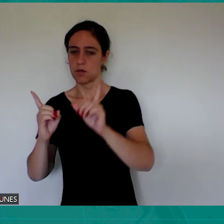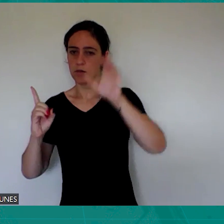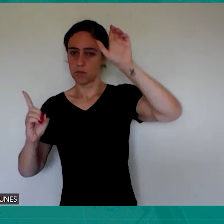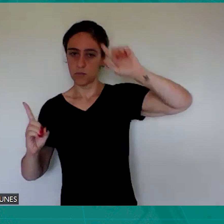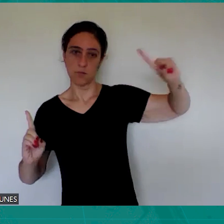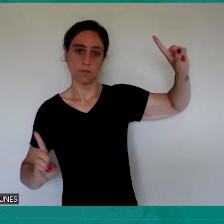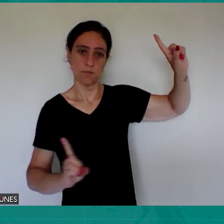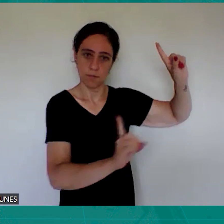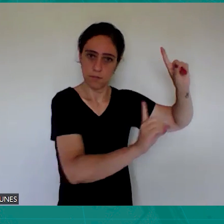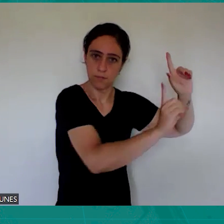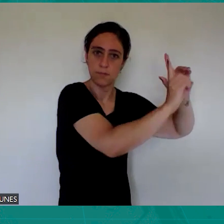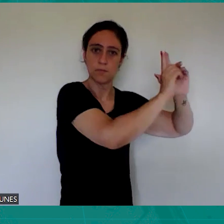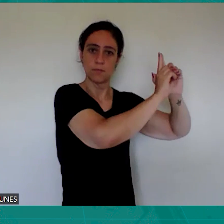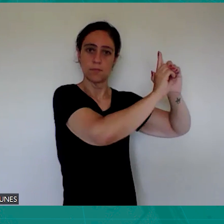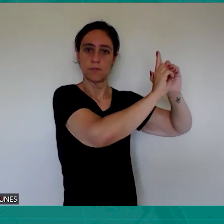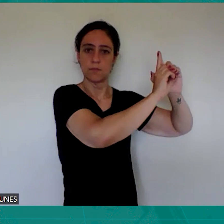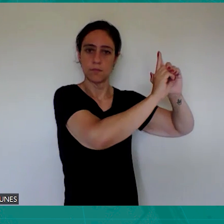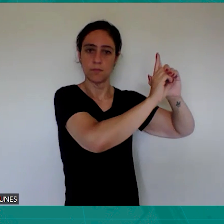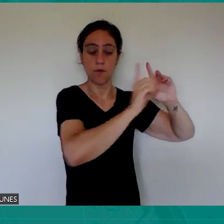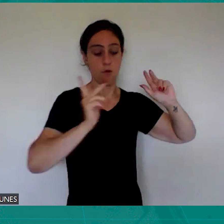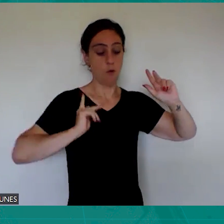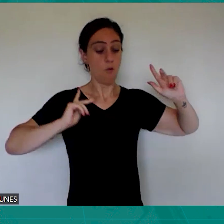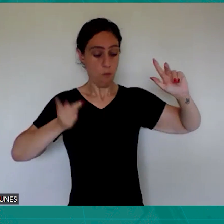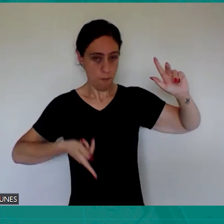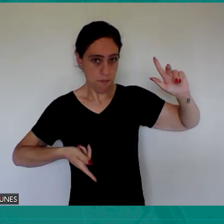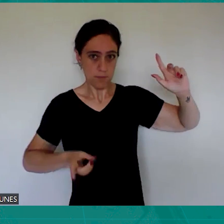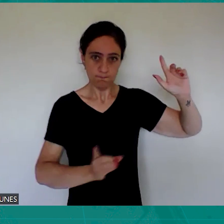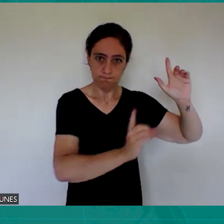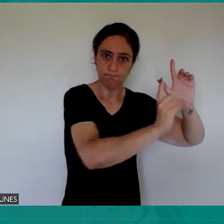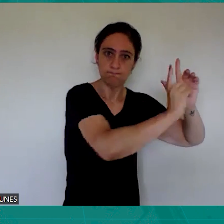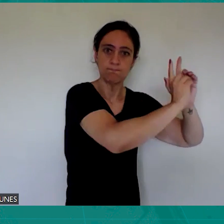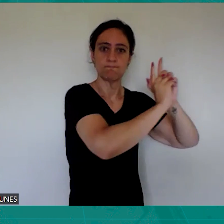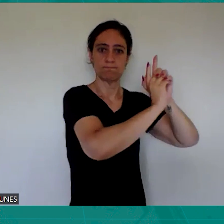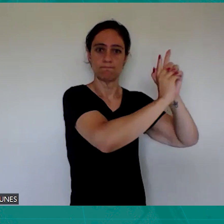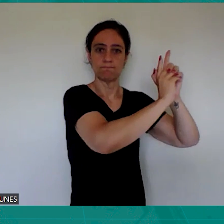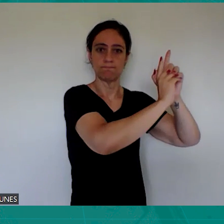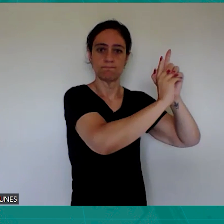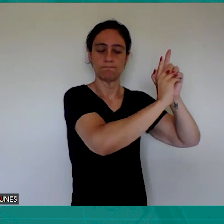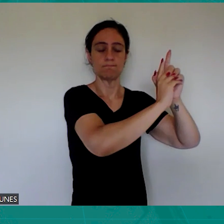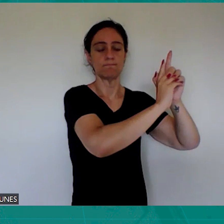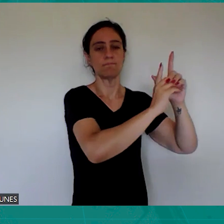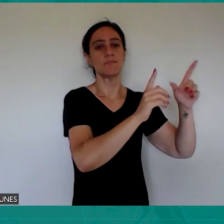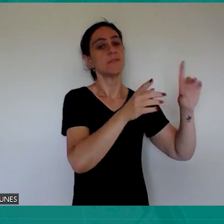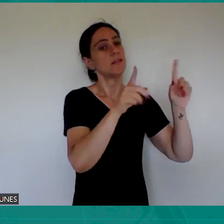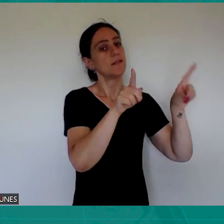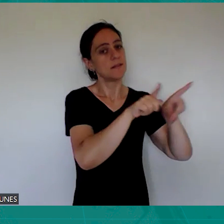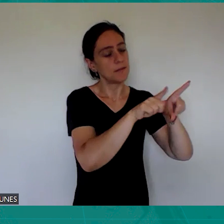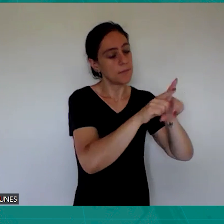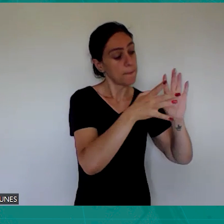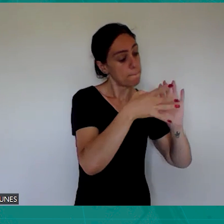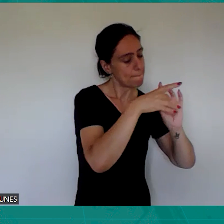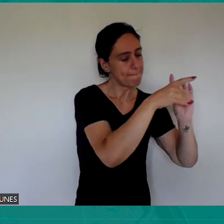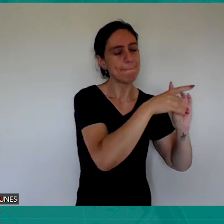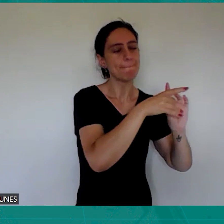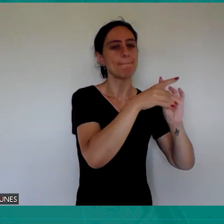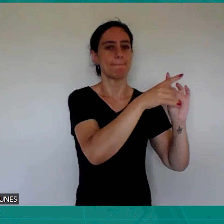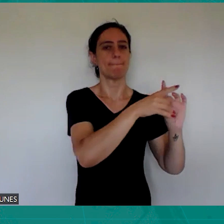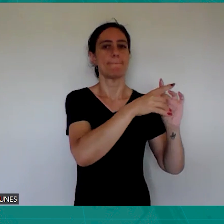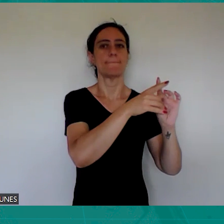em nós, para que o mundo creia que tu me enviaste, que nós vamos ser um também com o Pai e o